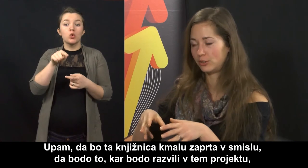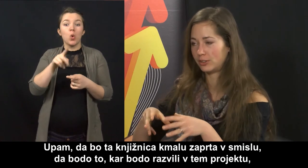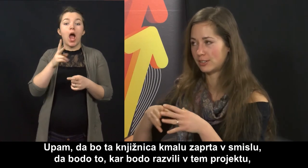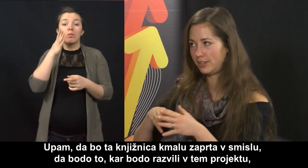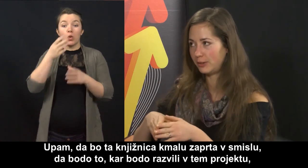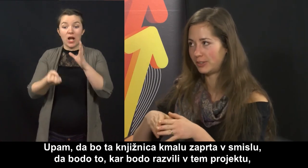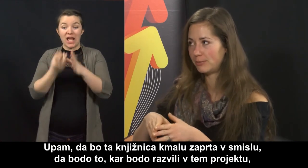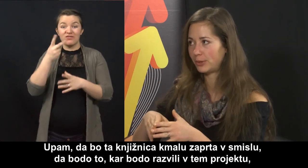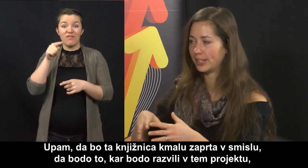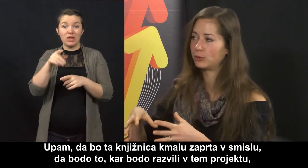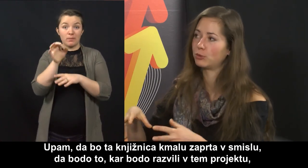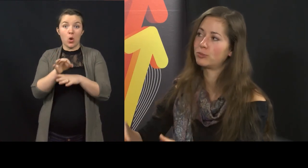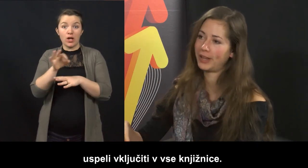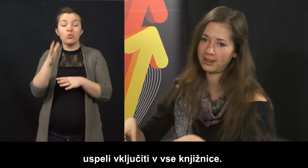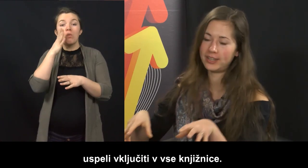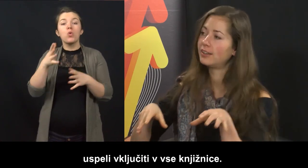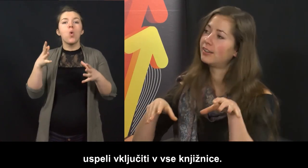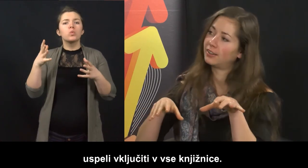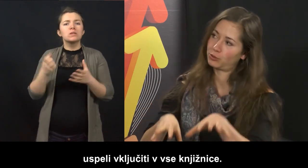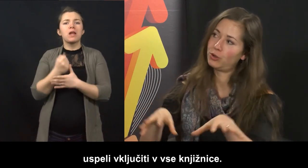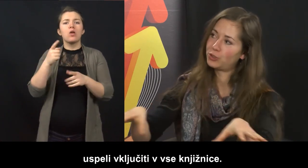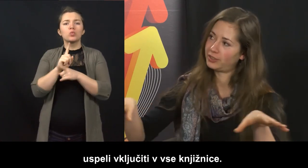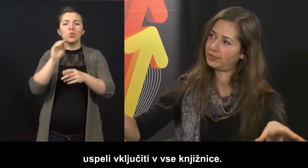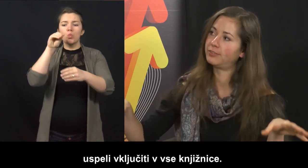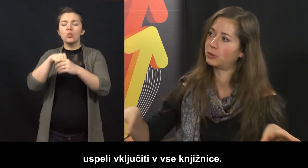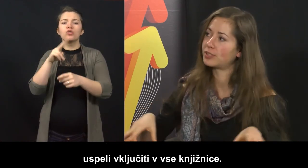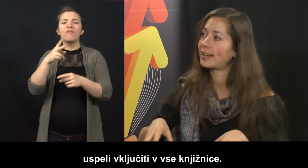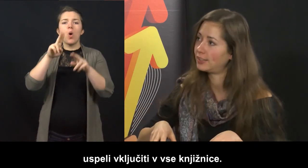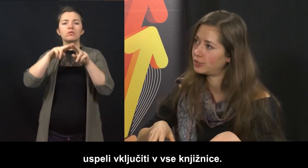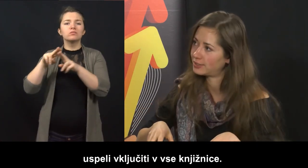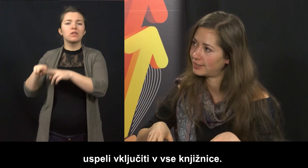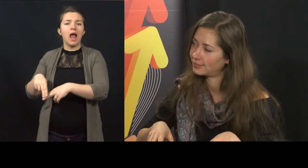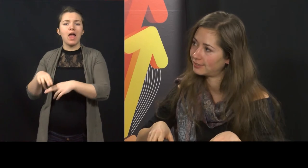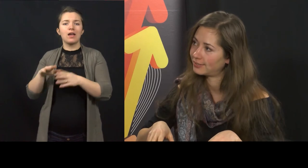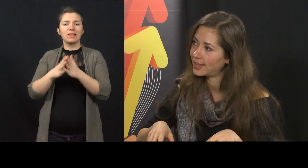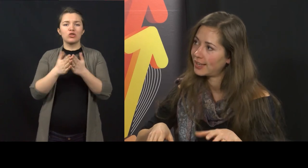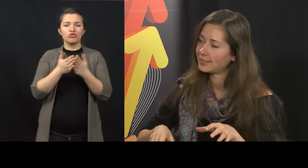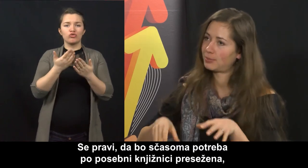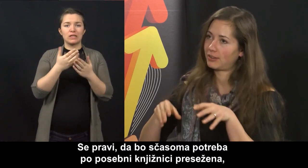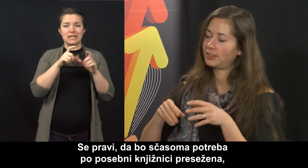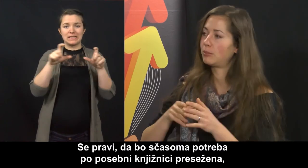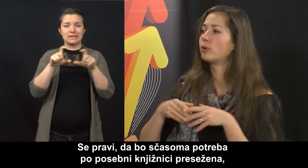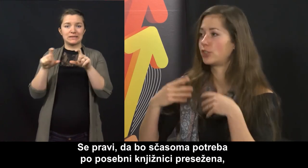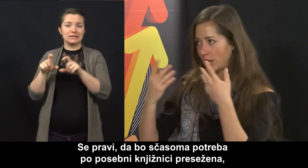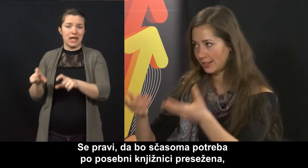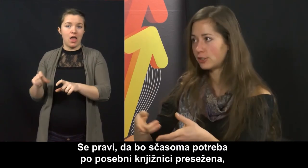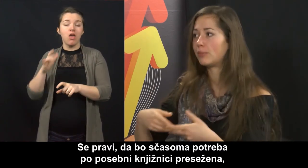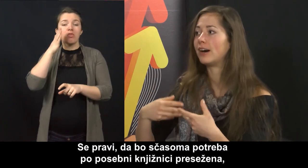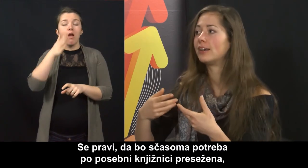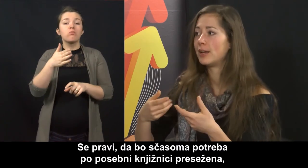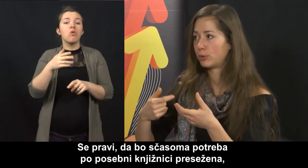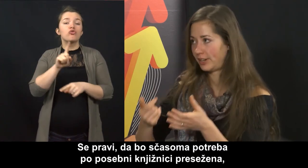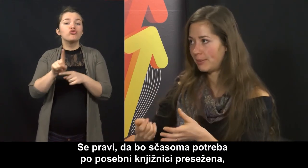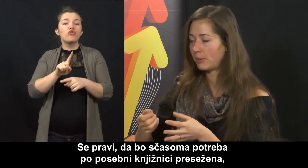kar bodo razvili v tem projektu, uspeli vključiti v vse knjižnice. Se pravi, da bo